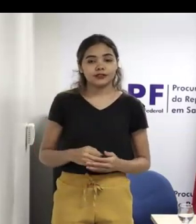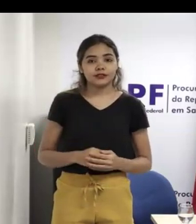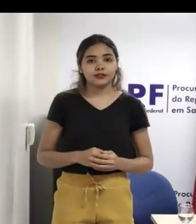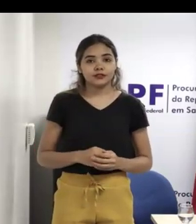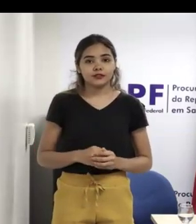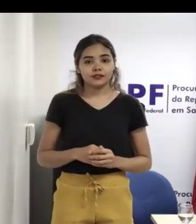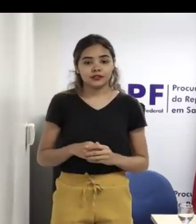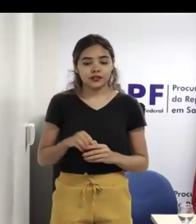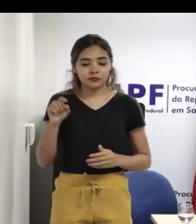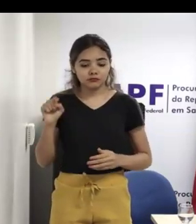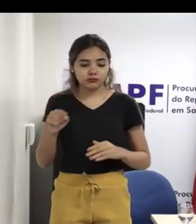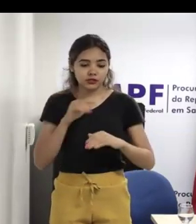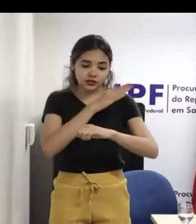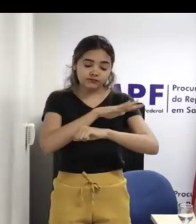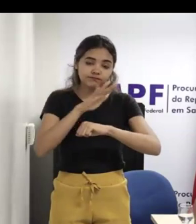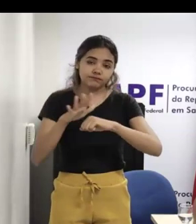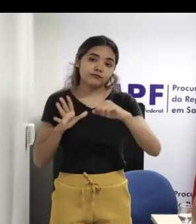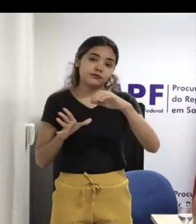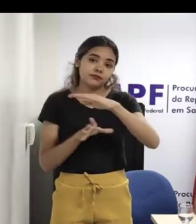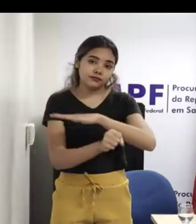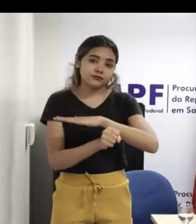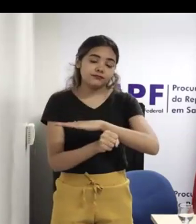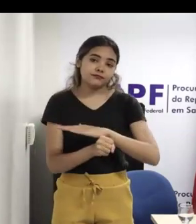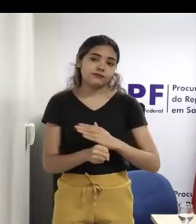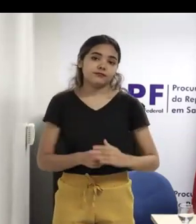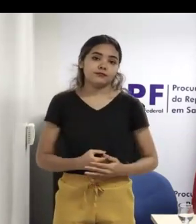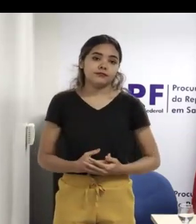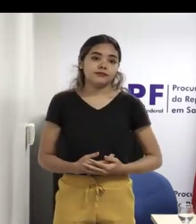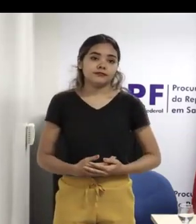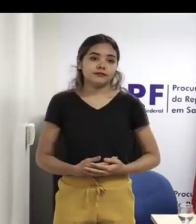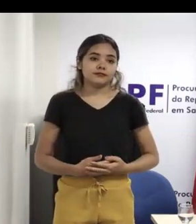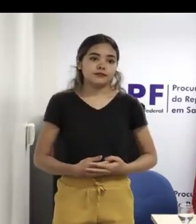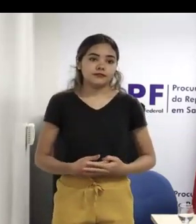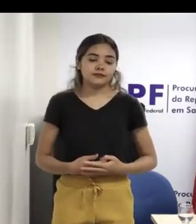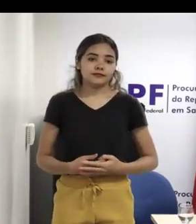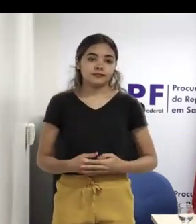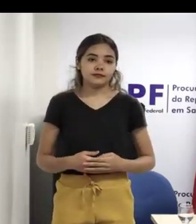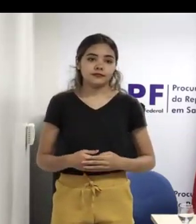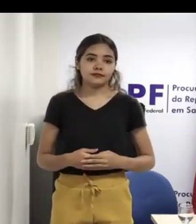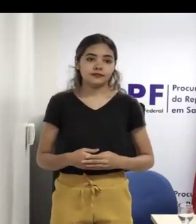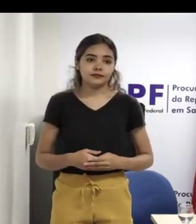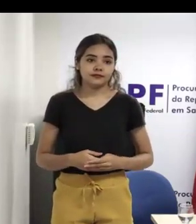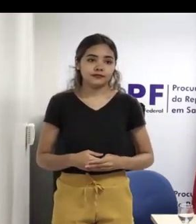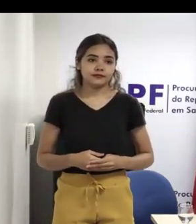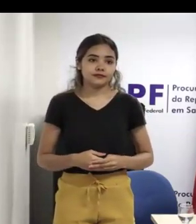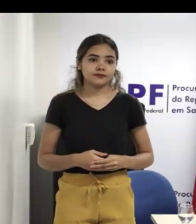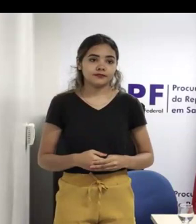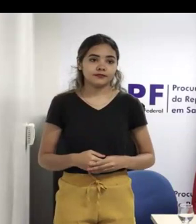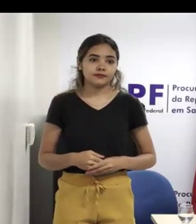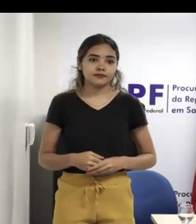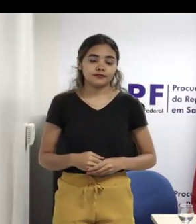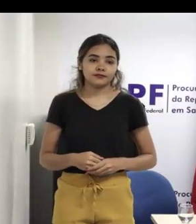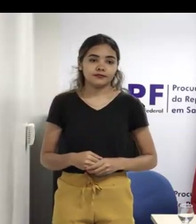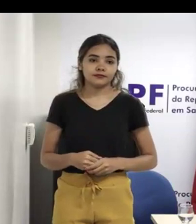então é muito confuso pra criança depois entender isso né de que isso é uma violência de dar nome para essas violências